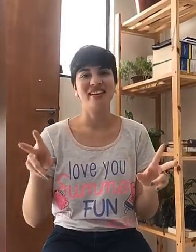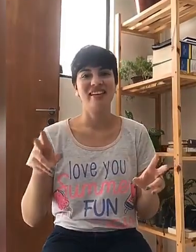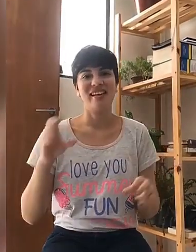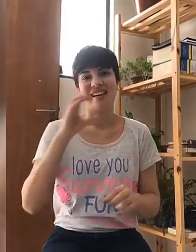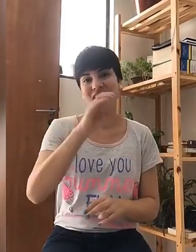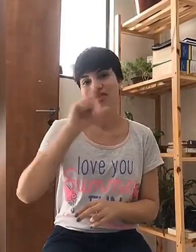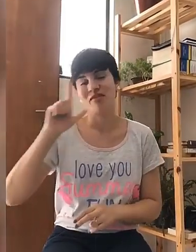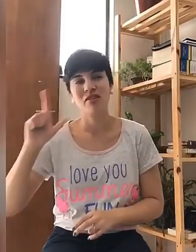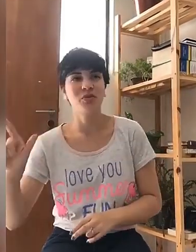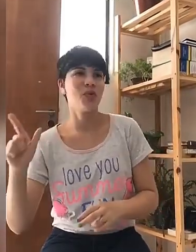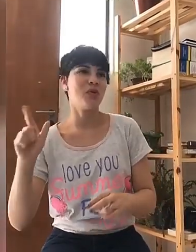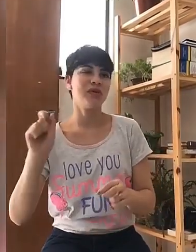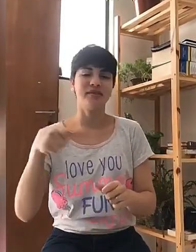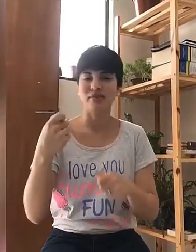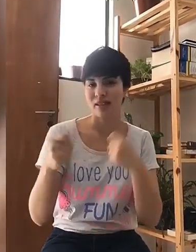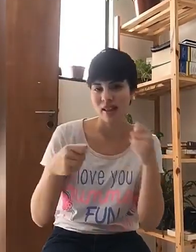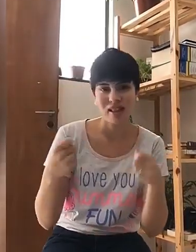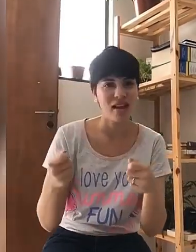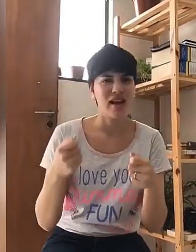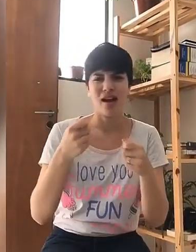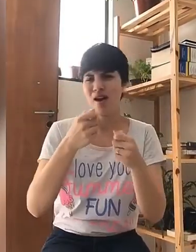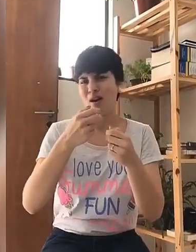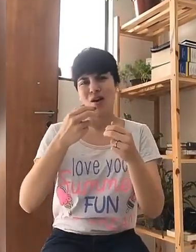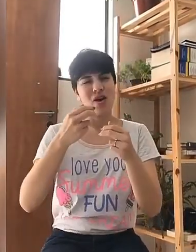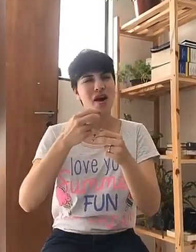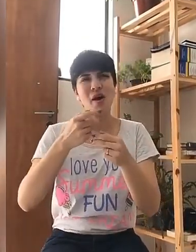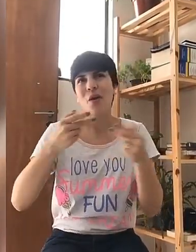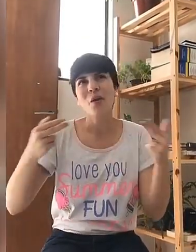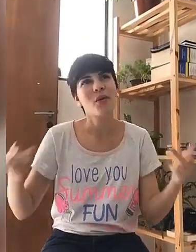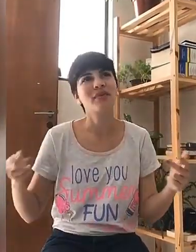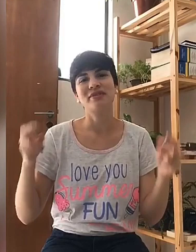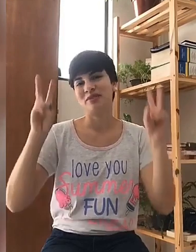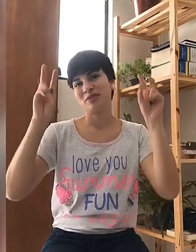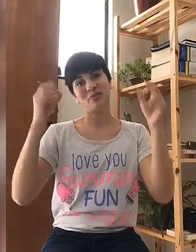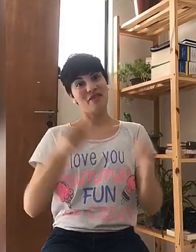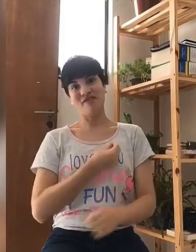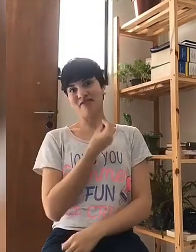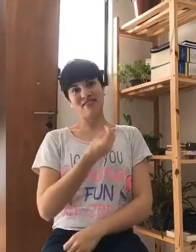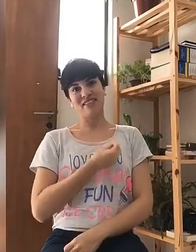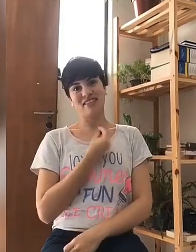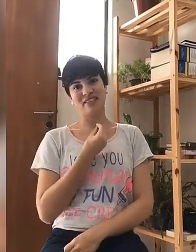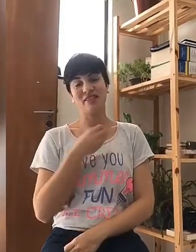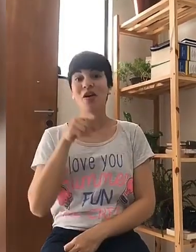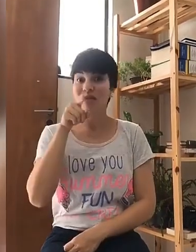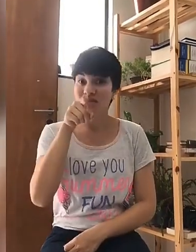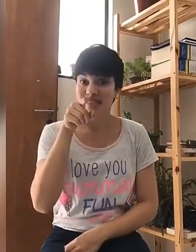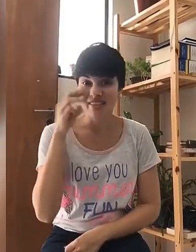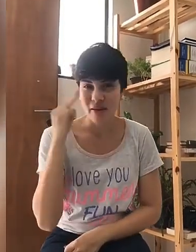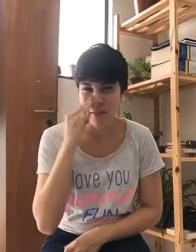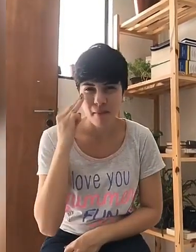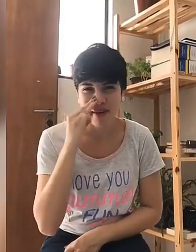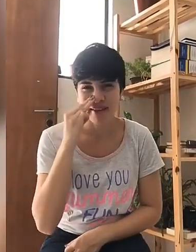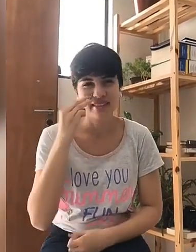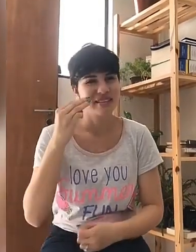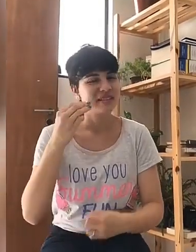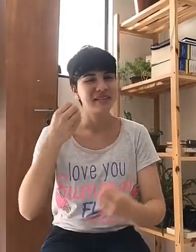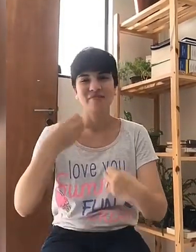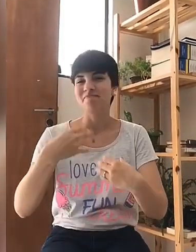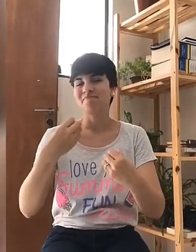diferente, me inspirou. Classificadores, sinais, tantas coisas que eu aprendi. Coisas sobre a vida. Você,